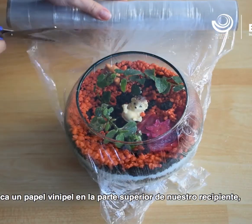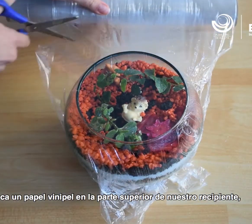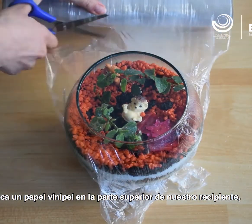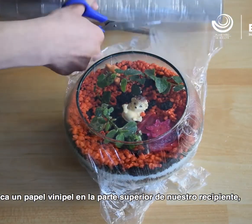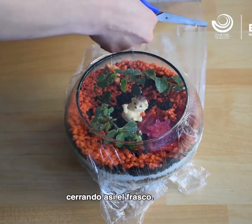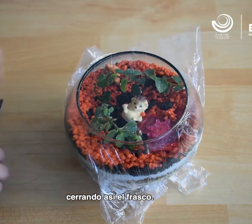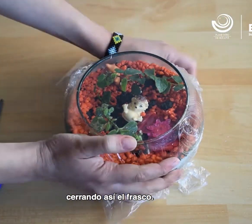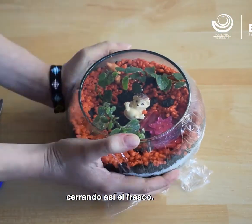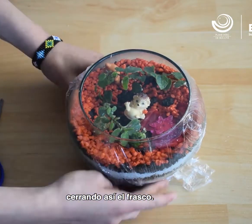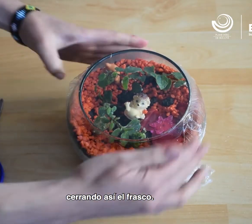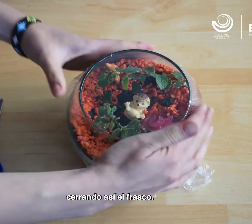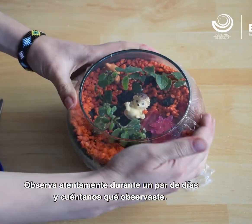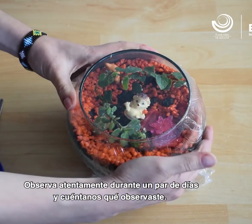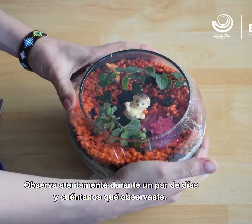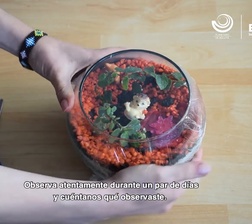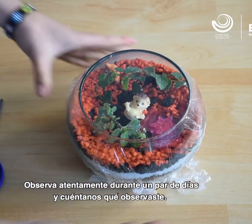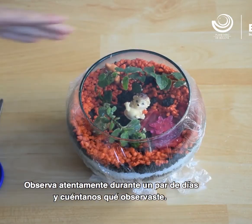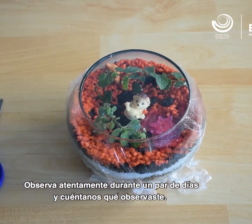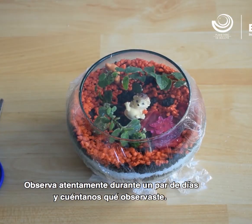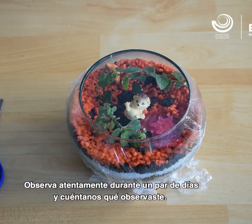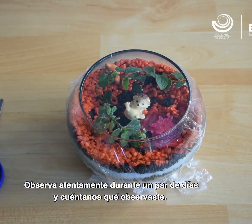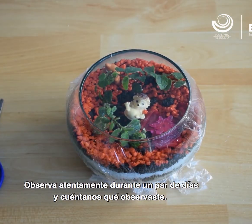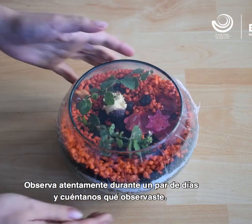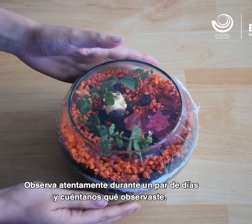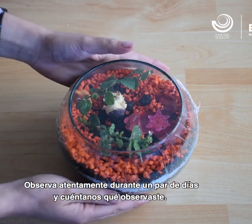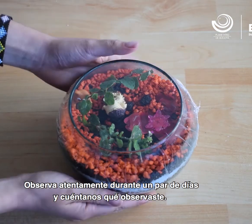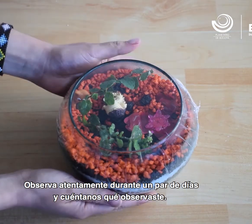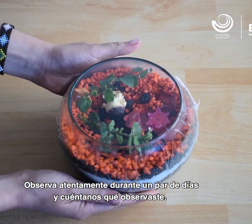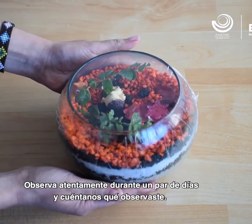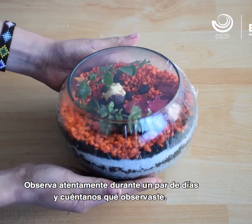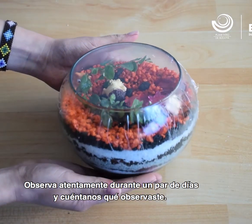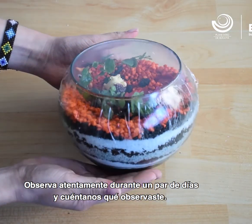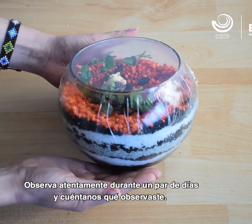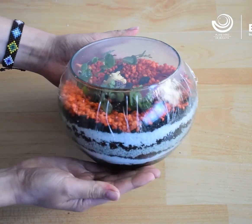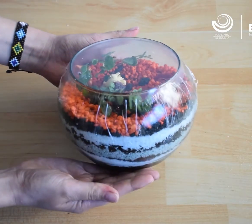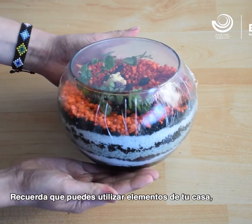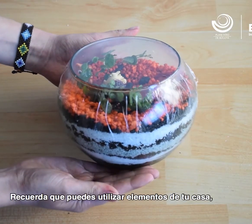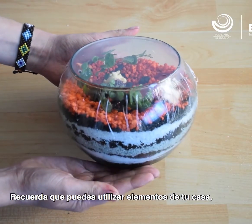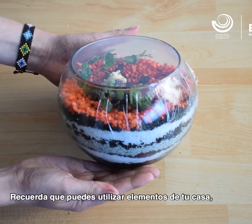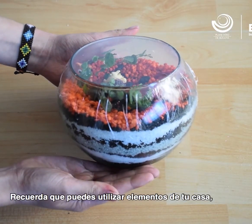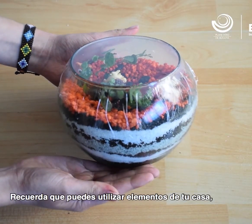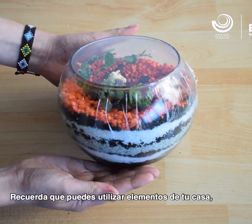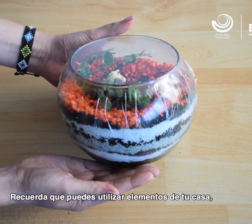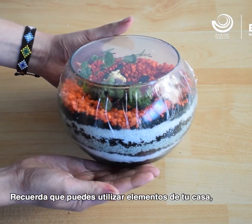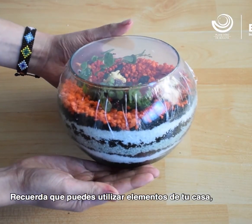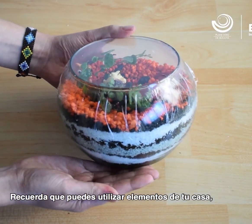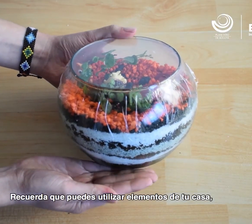recipiente. Cerrando así el frasco, observa atentamente durante un par de días y cuéntanos qué observaste. Recuerda que puedes utilizar elementos de tu